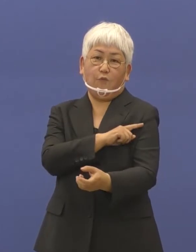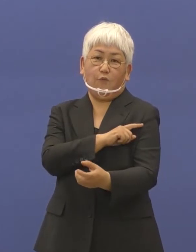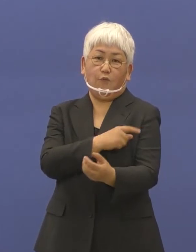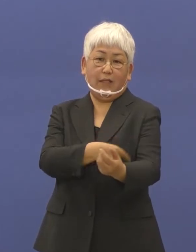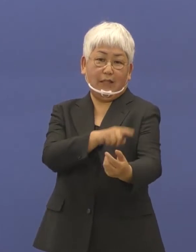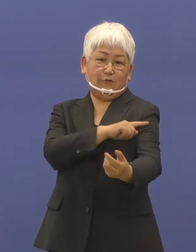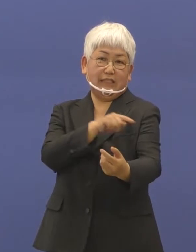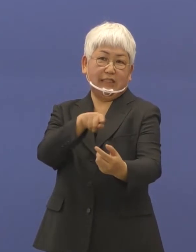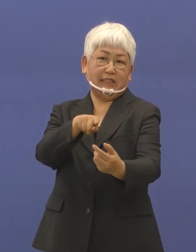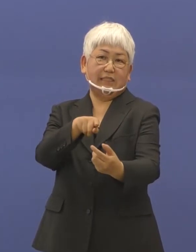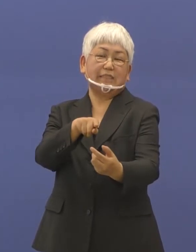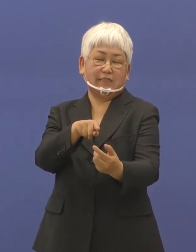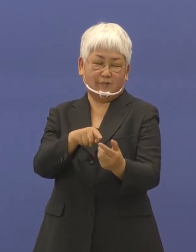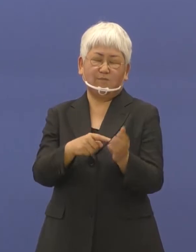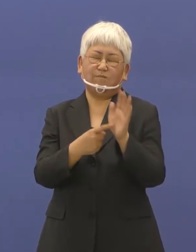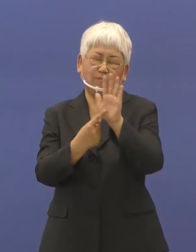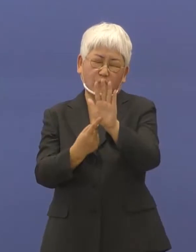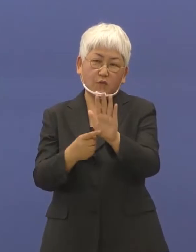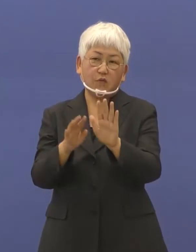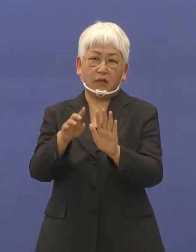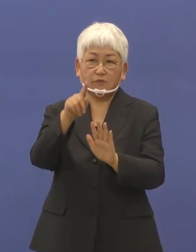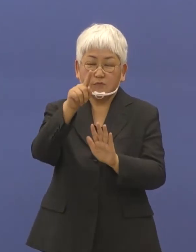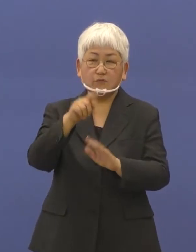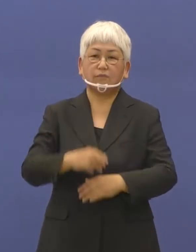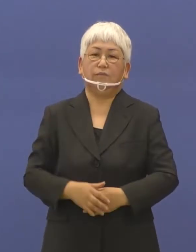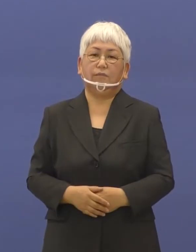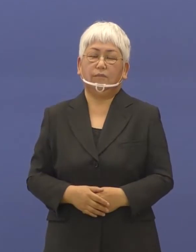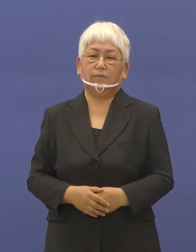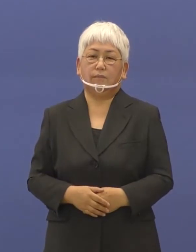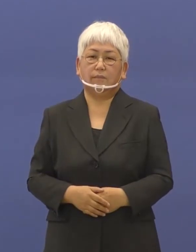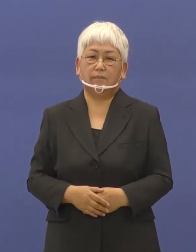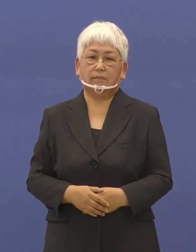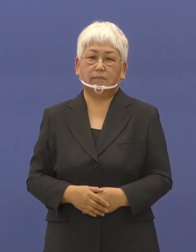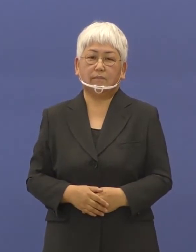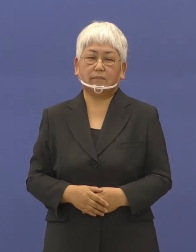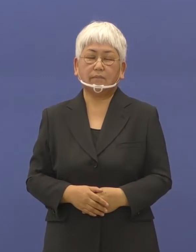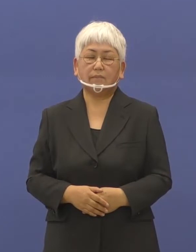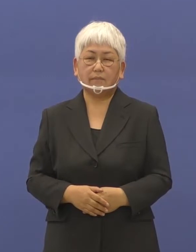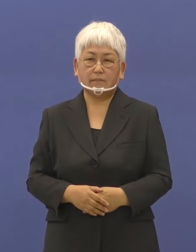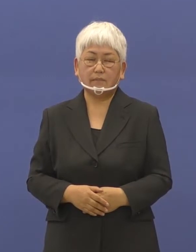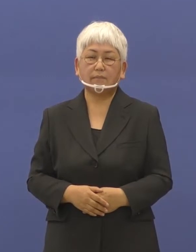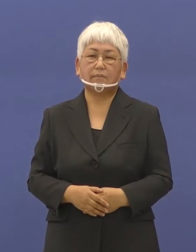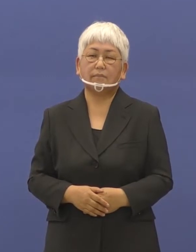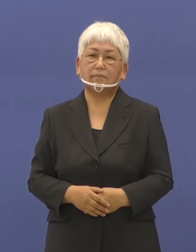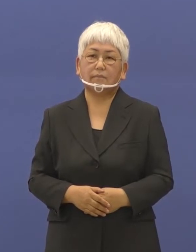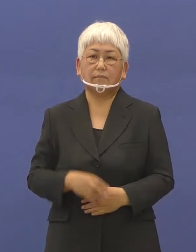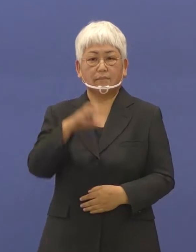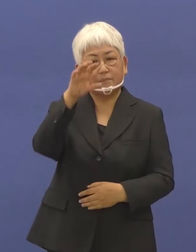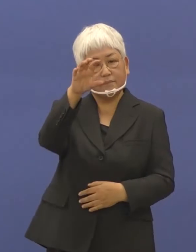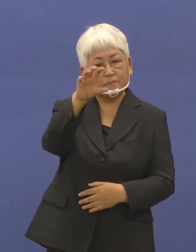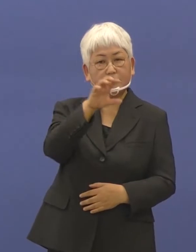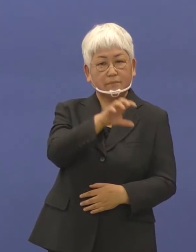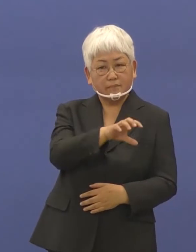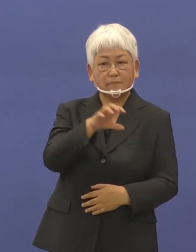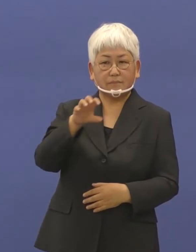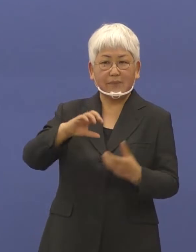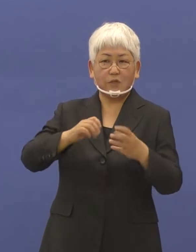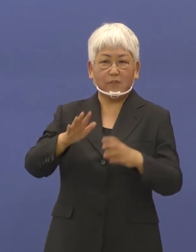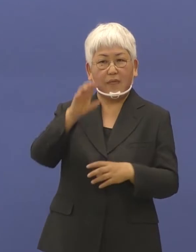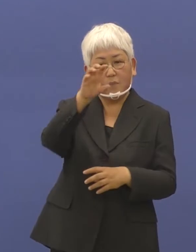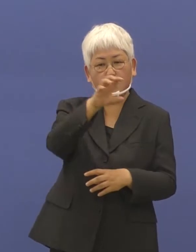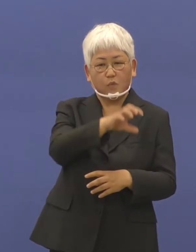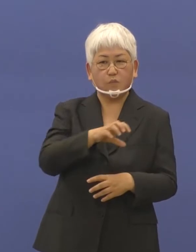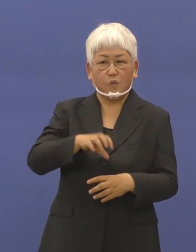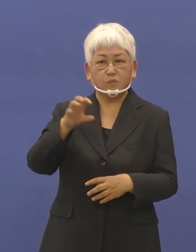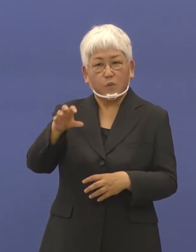存量でありますとか、この、まあ、盆地ごとに、歴史と伝統の